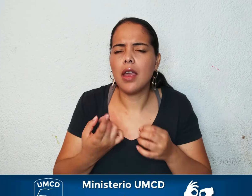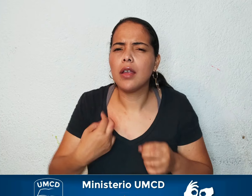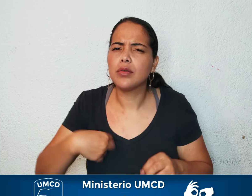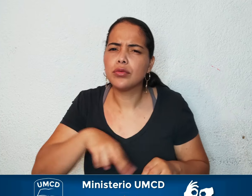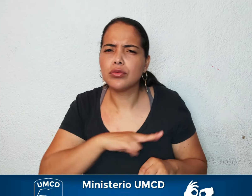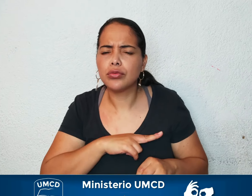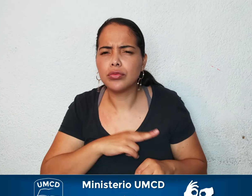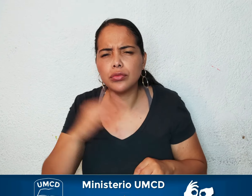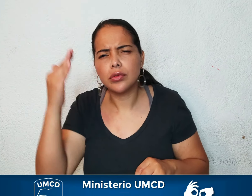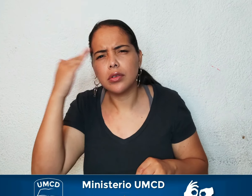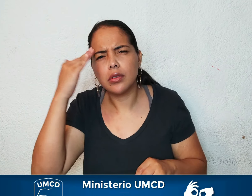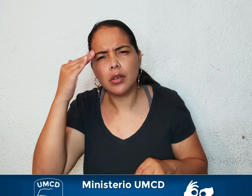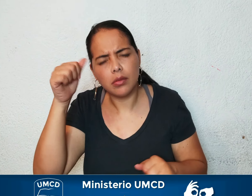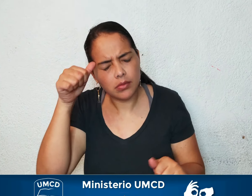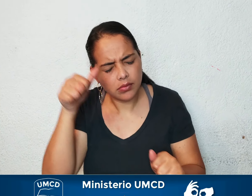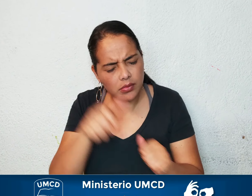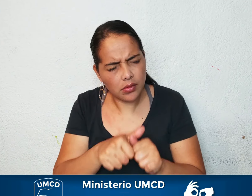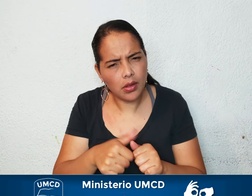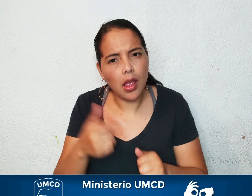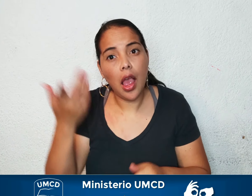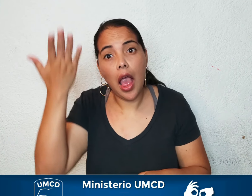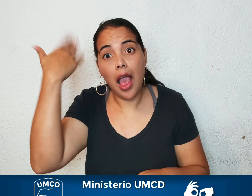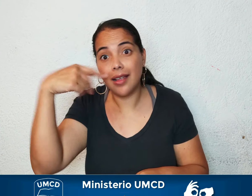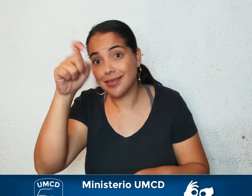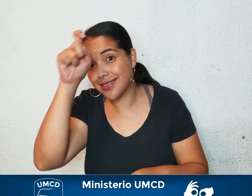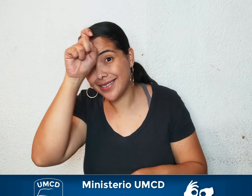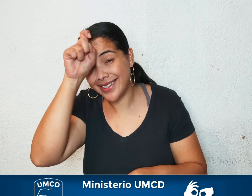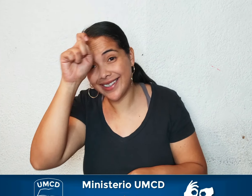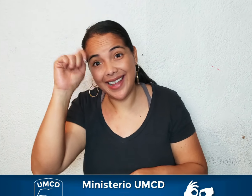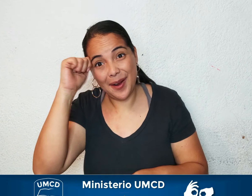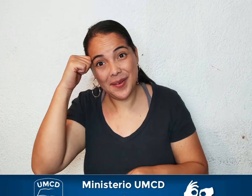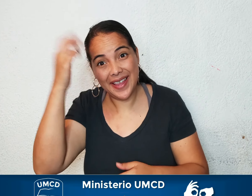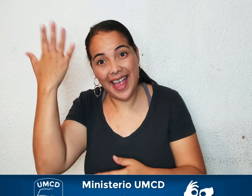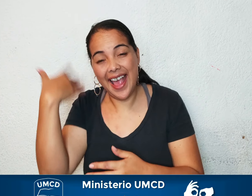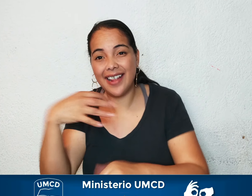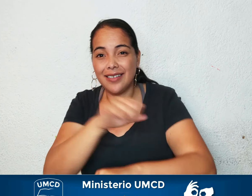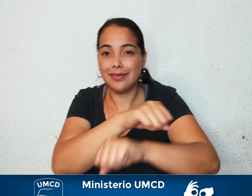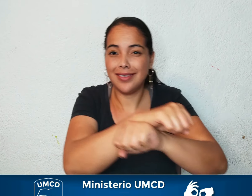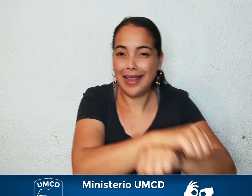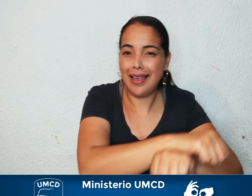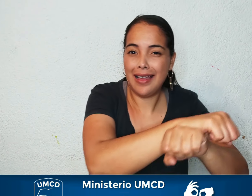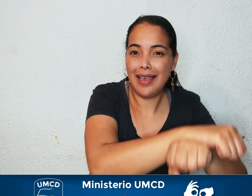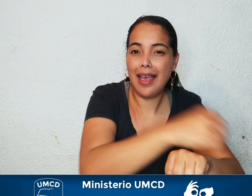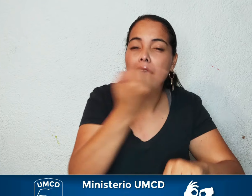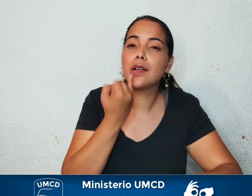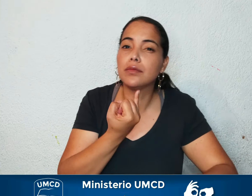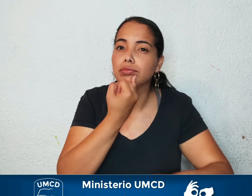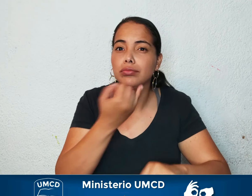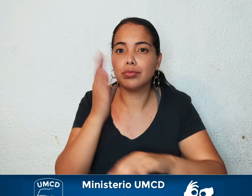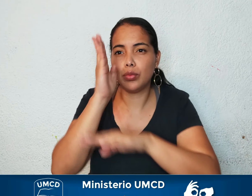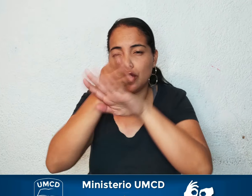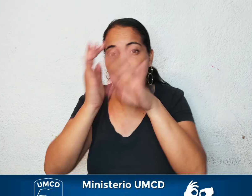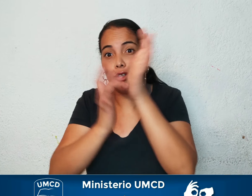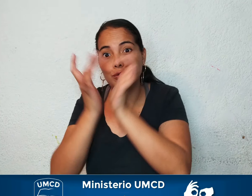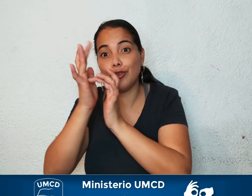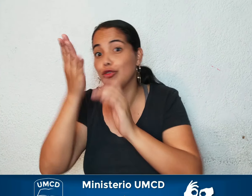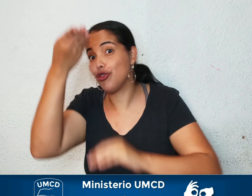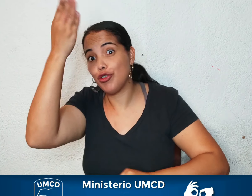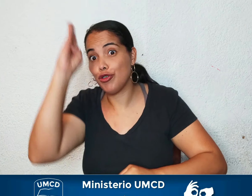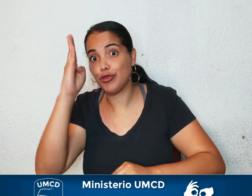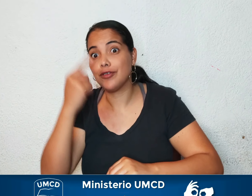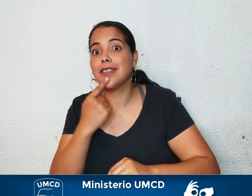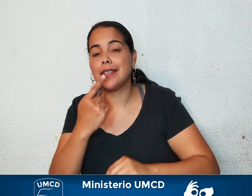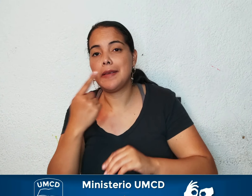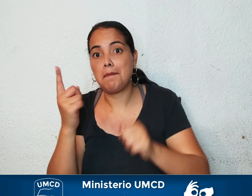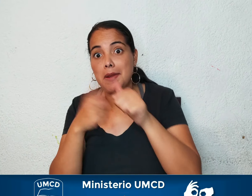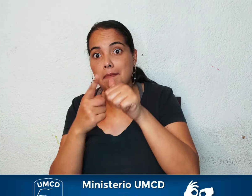sin levaduras, les recordaba lo que había sucedido allá en Egipto, cuando ellos habían salido de la esclavitud